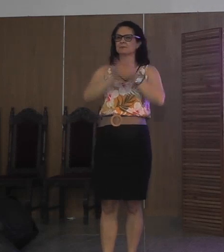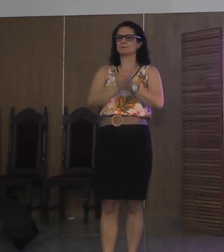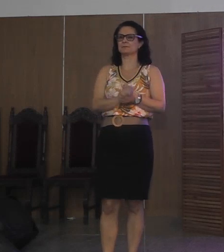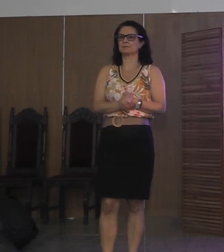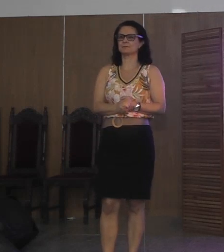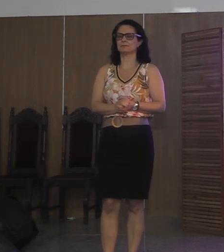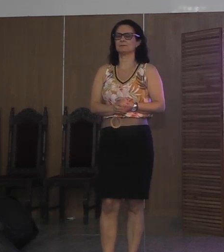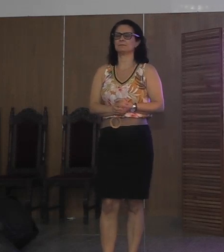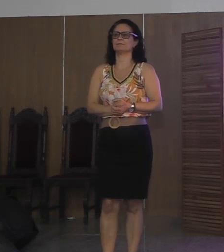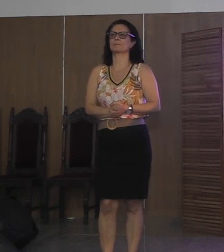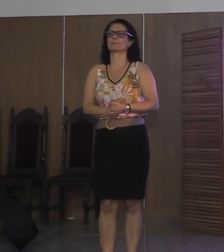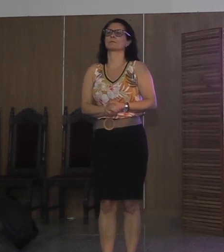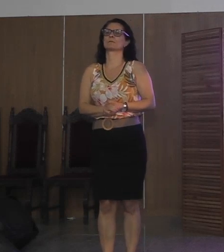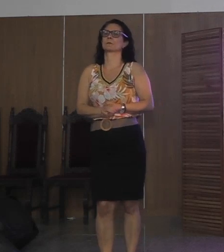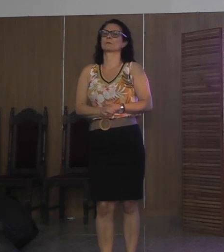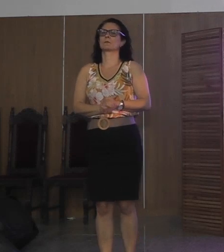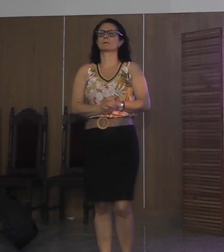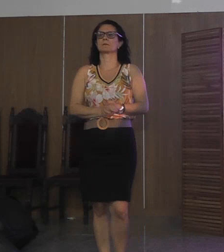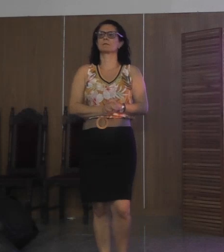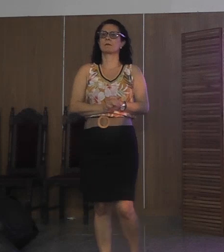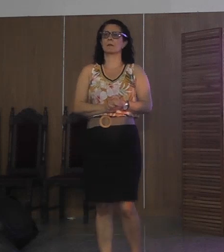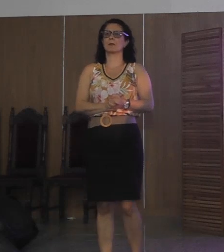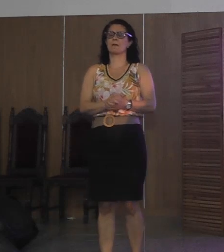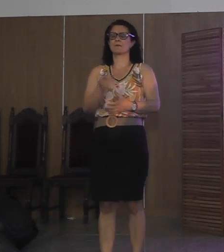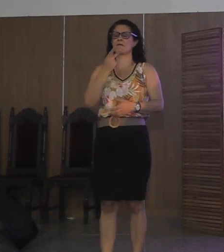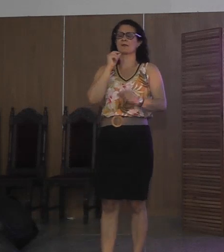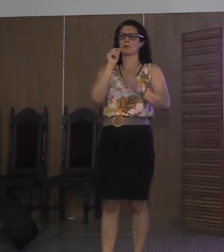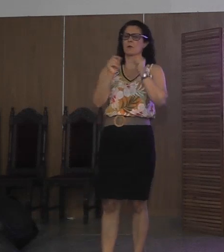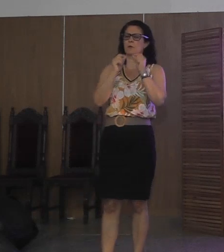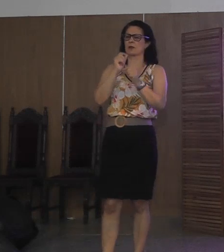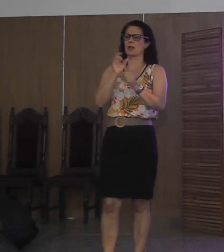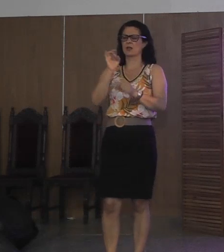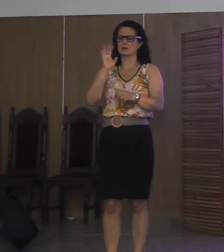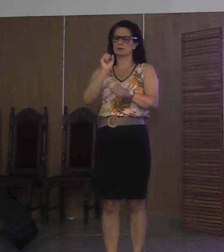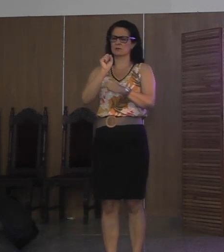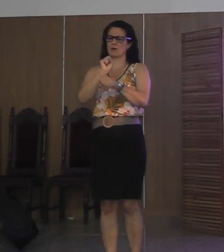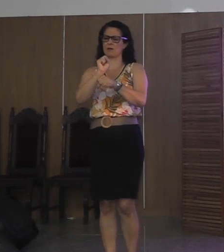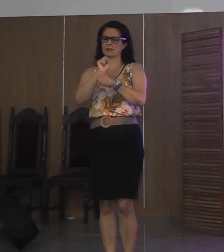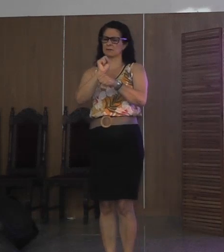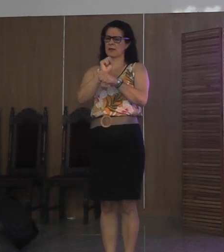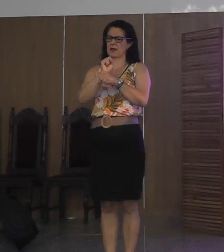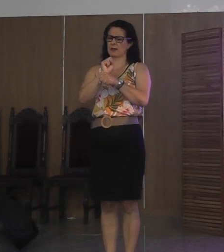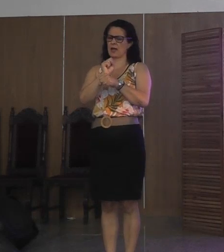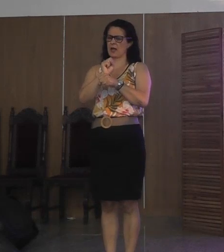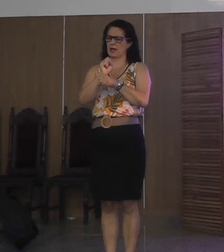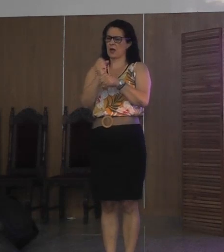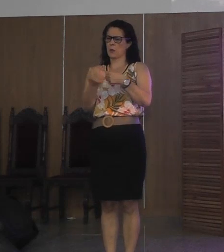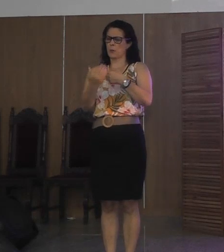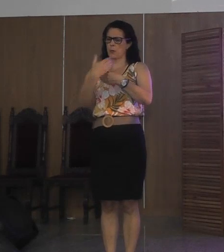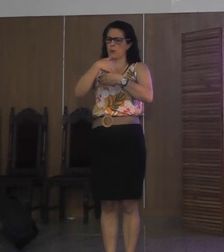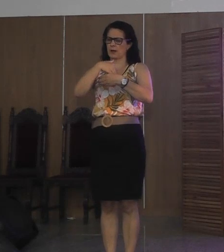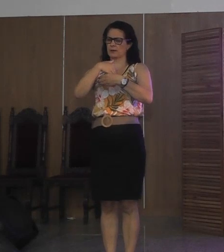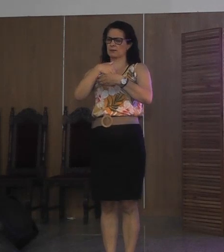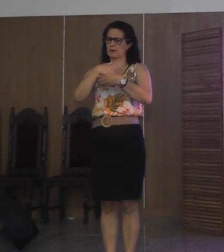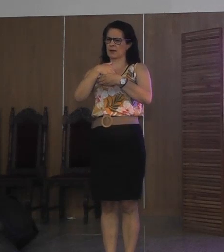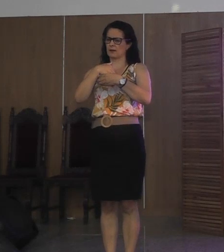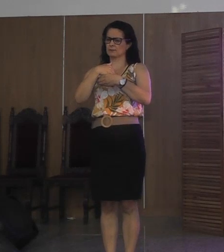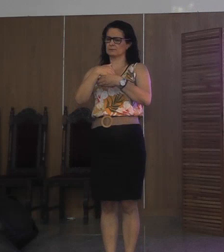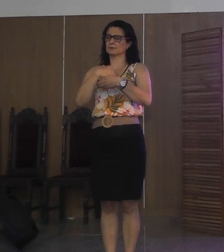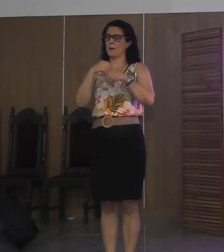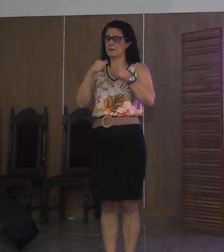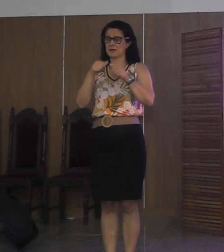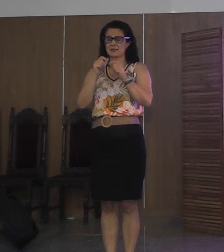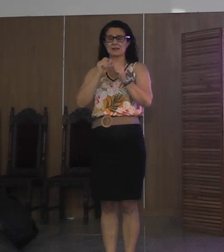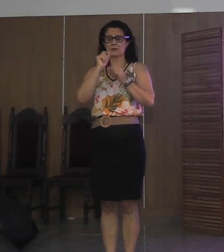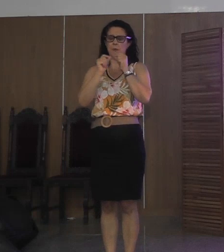esconder, não só guardar, queridos, mas esconder no seu coração,